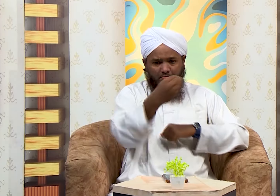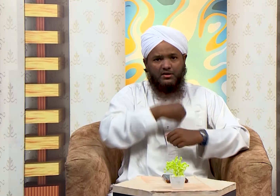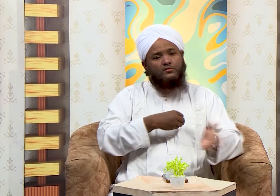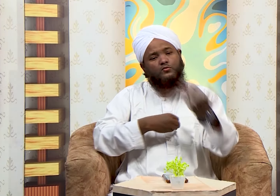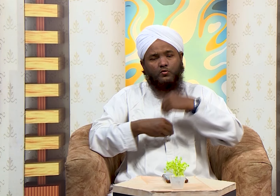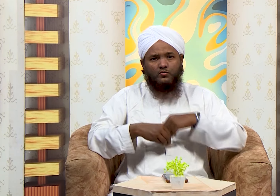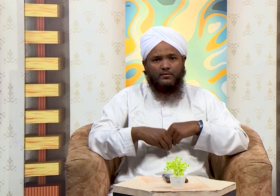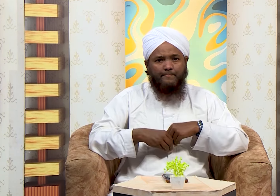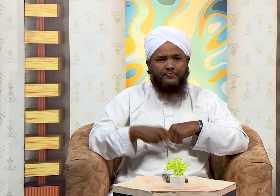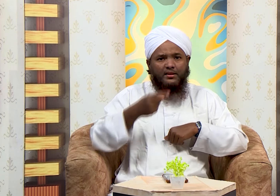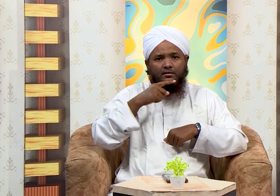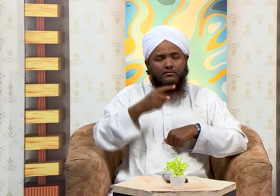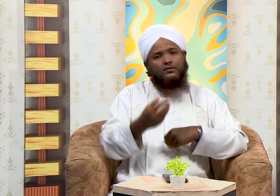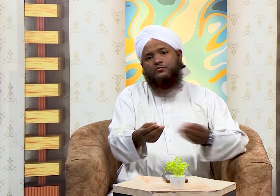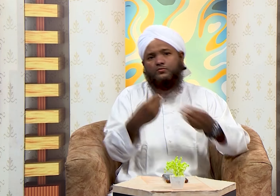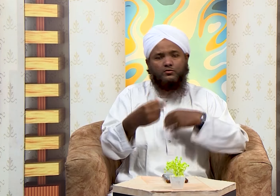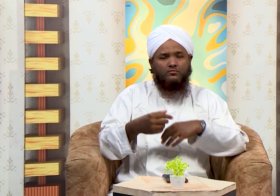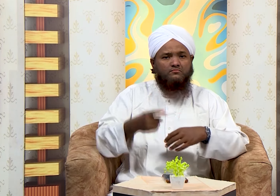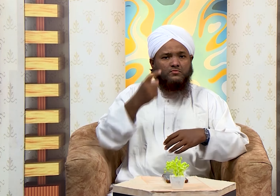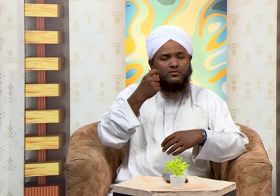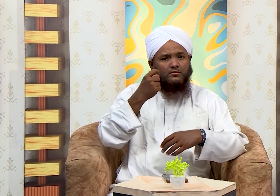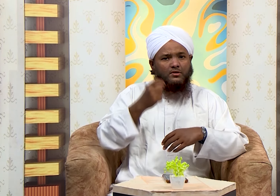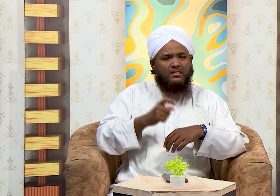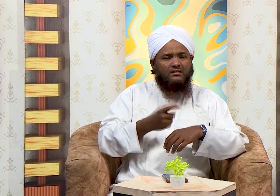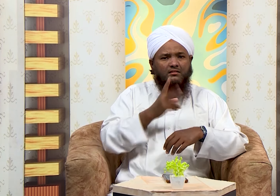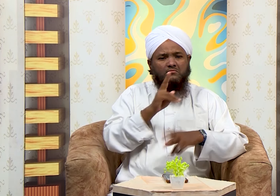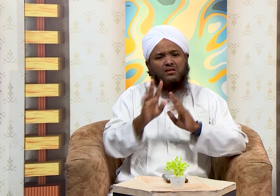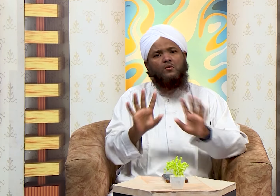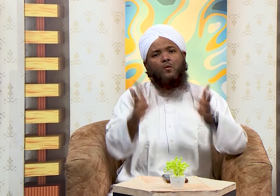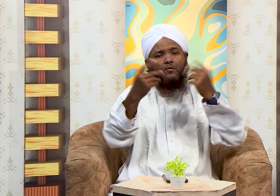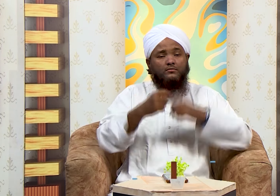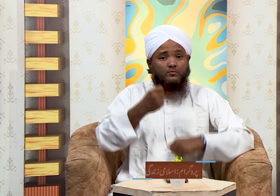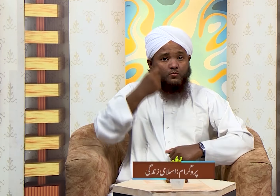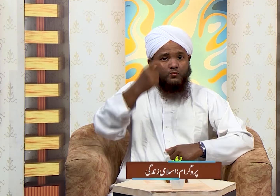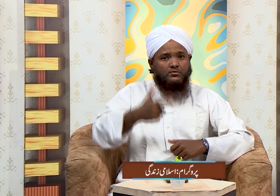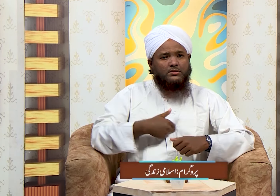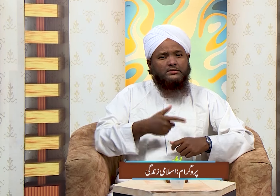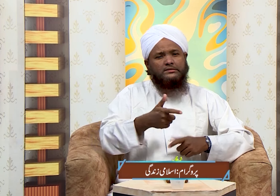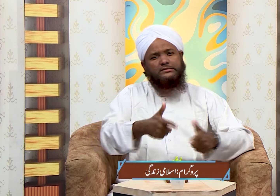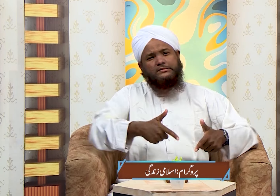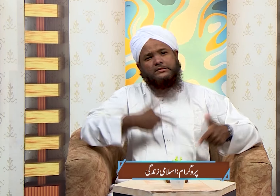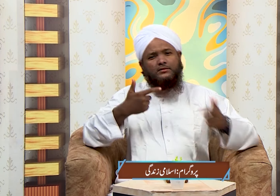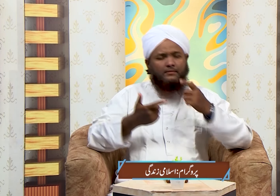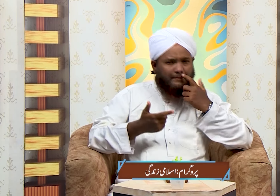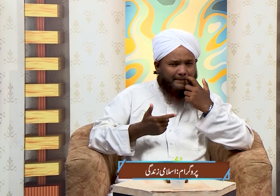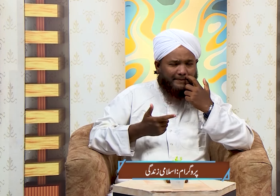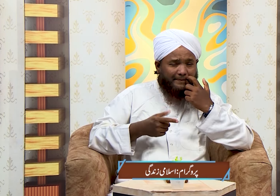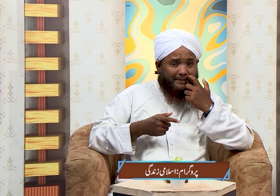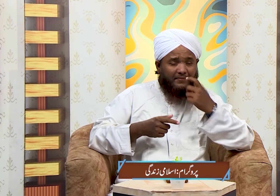لوٹائی جائیں اور بڑا سختی کا انداز اور بدتمیزی کا جس کو انداز کہتے ہیں وہ اختیار کرنا شروع کر دیا آپ علیہ السلام کا